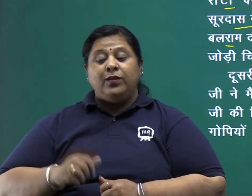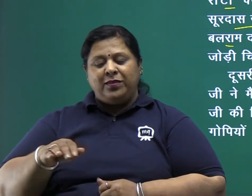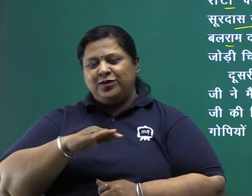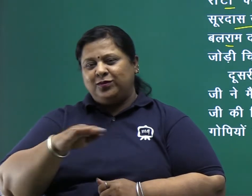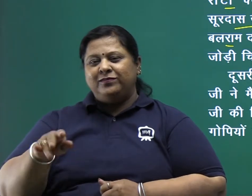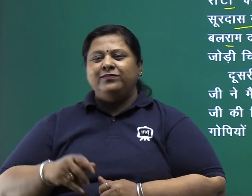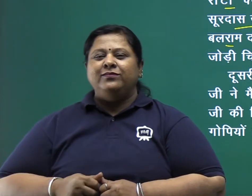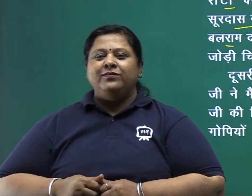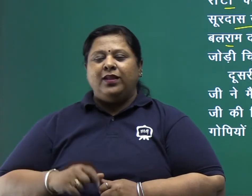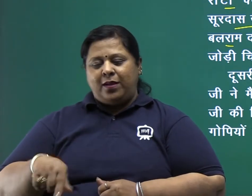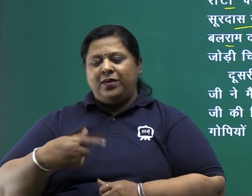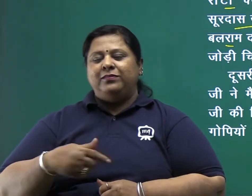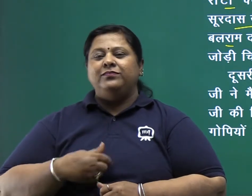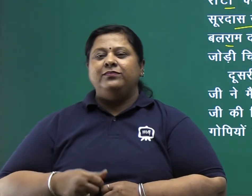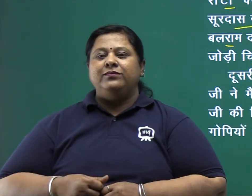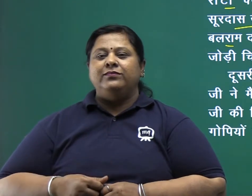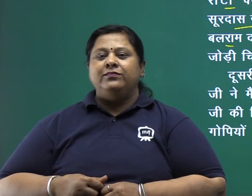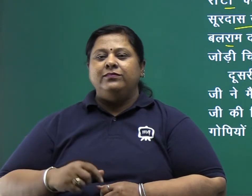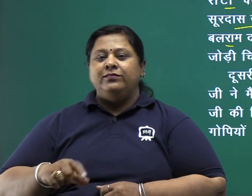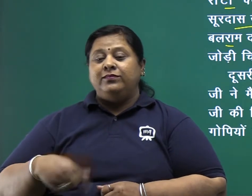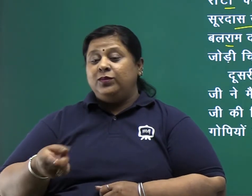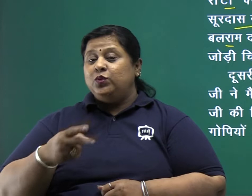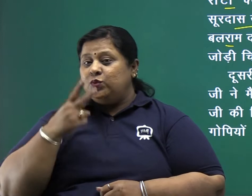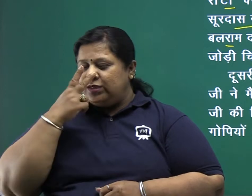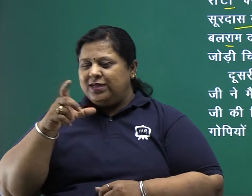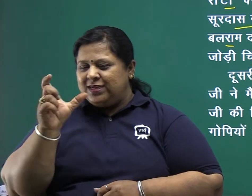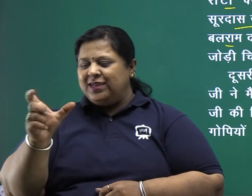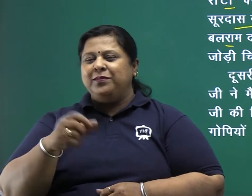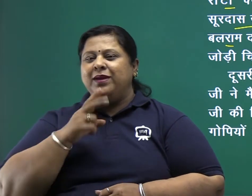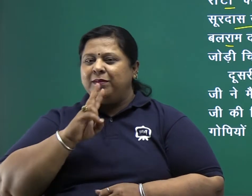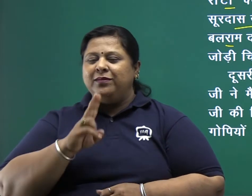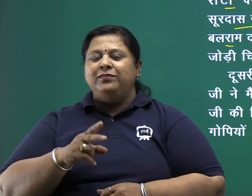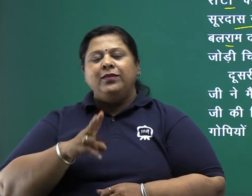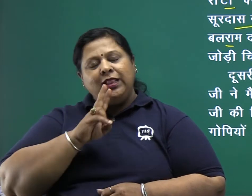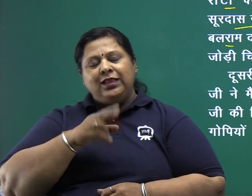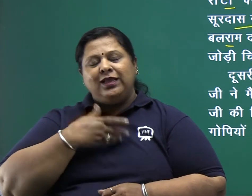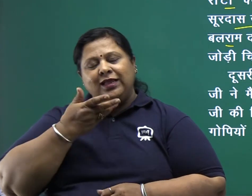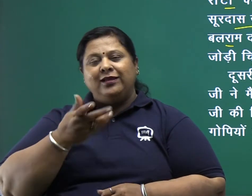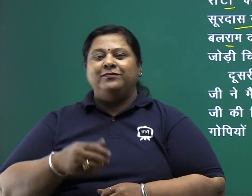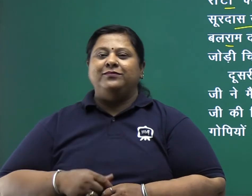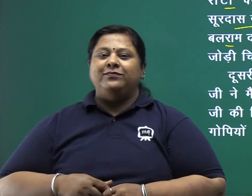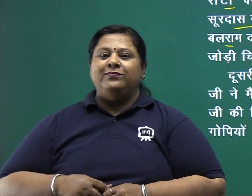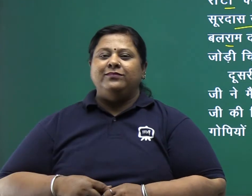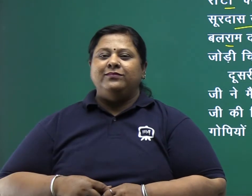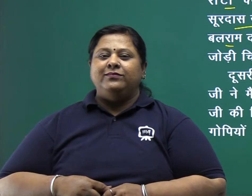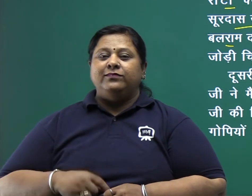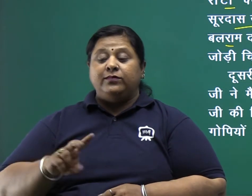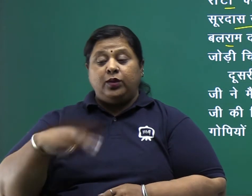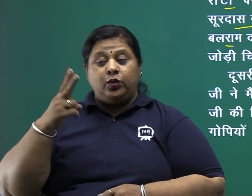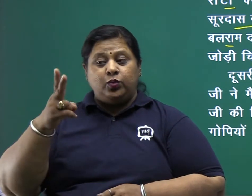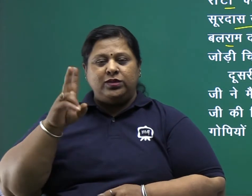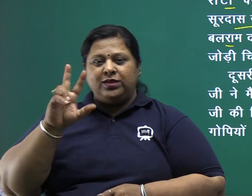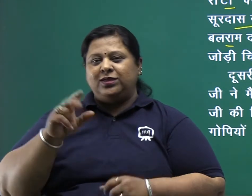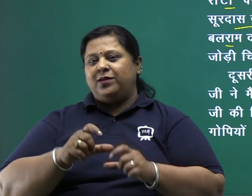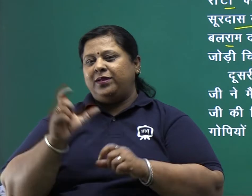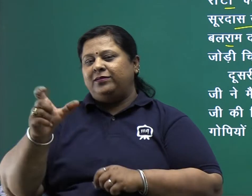बच्चों, अब हम दूसरी रचना के बारे में अध्ययन करेंगे। दूसरी रचना में